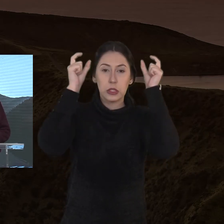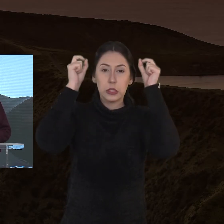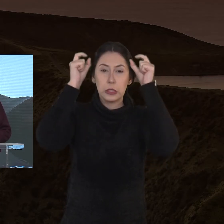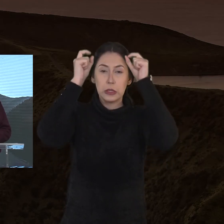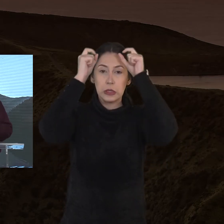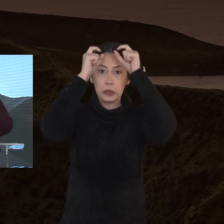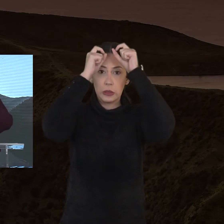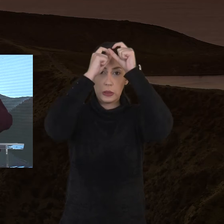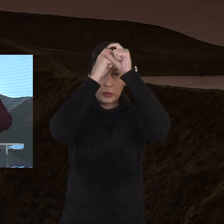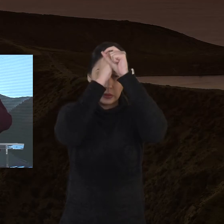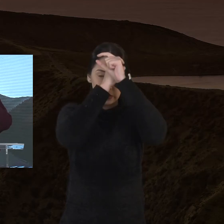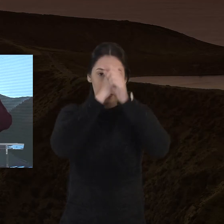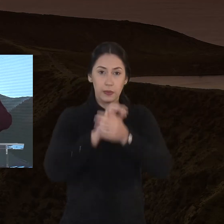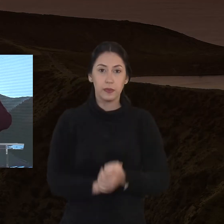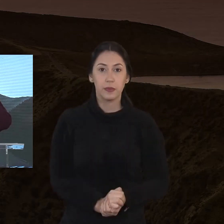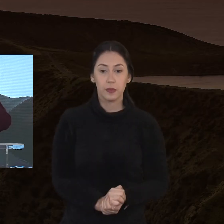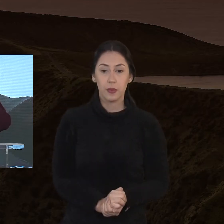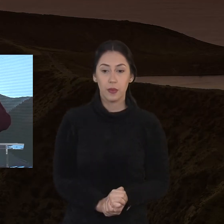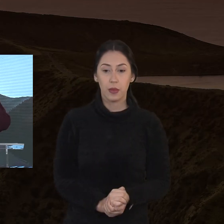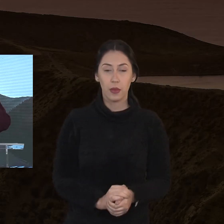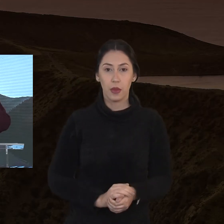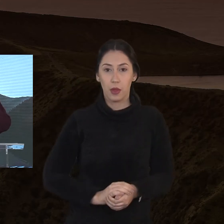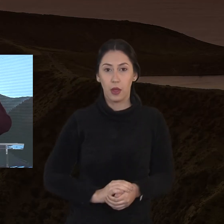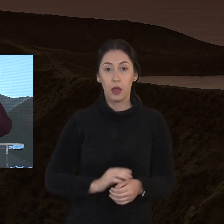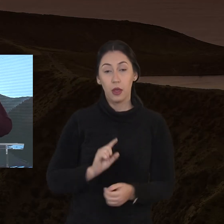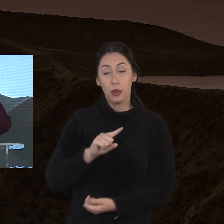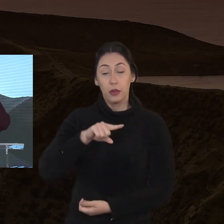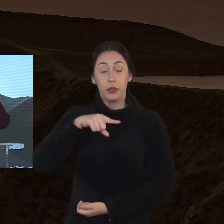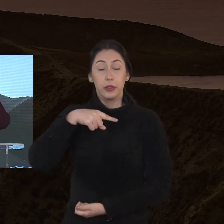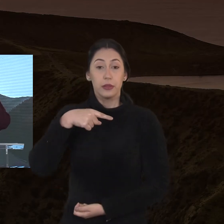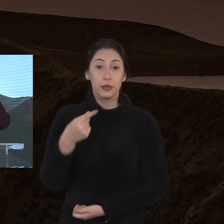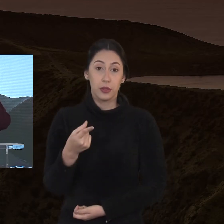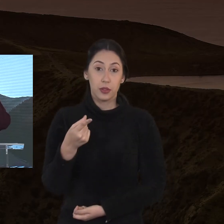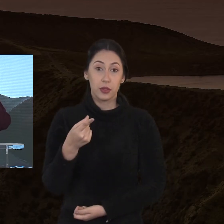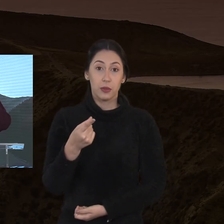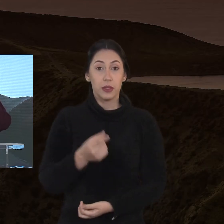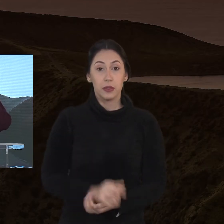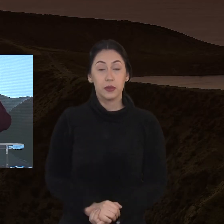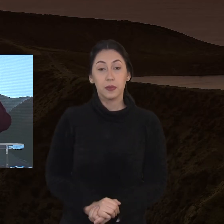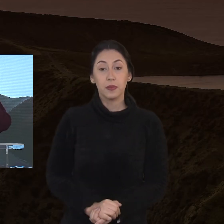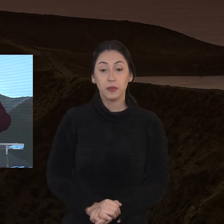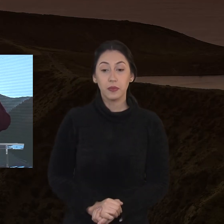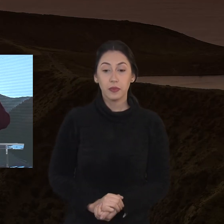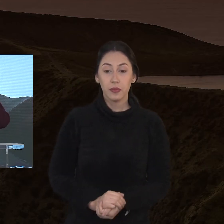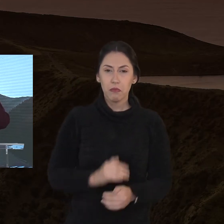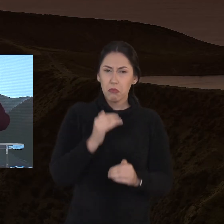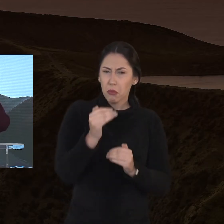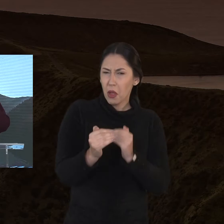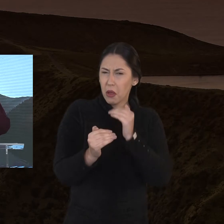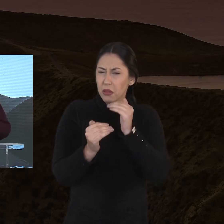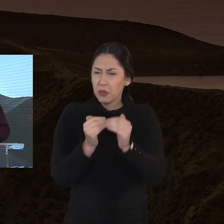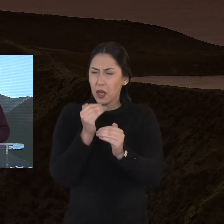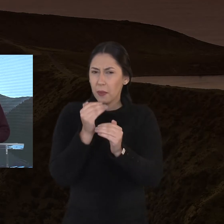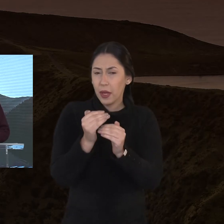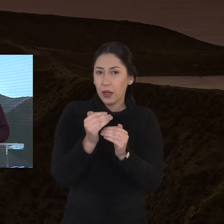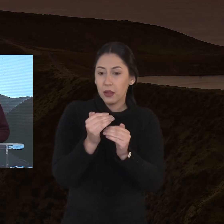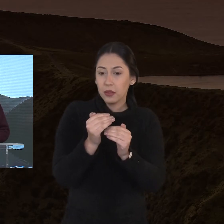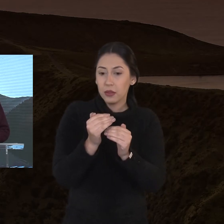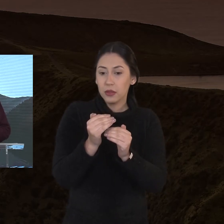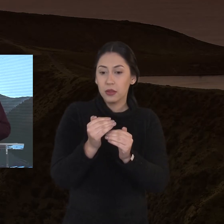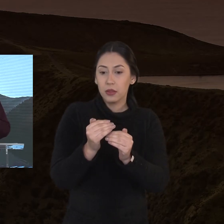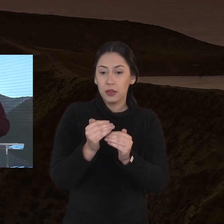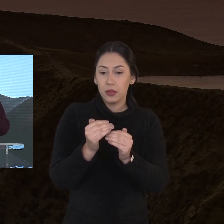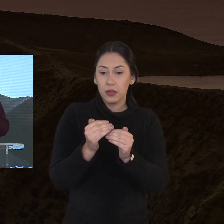consumir o cérebro daí a larva amadurecia daí daí daí quando passaram pela transformação